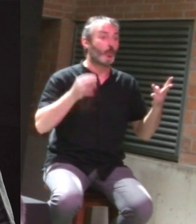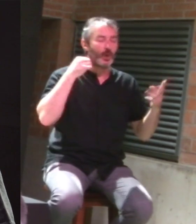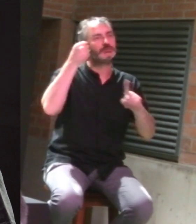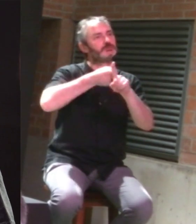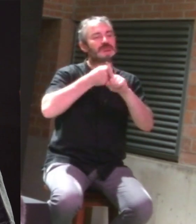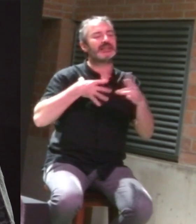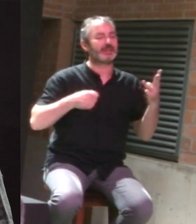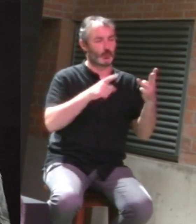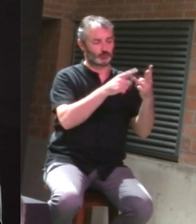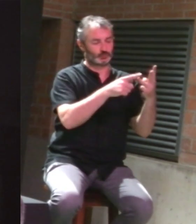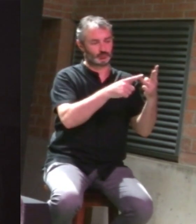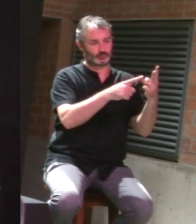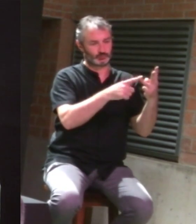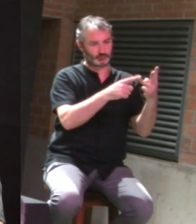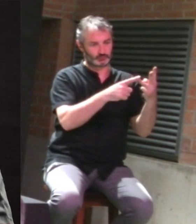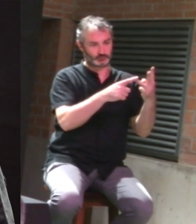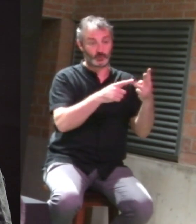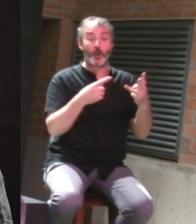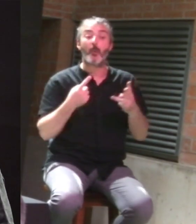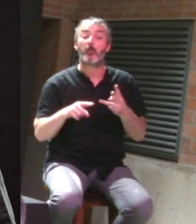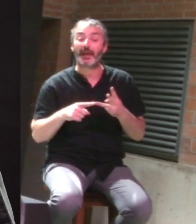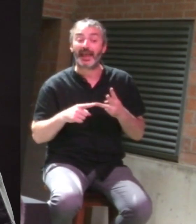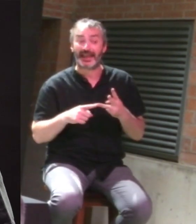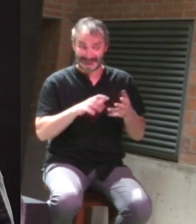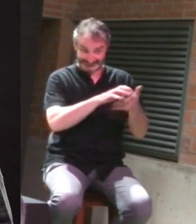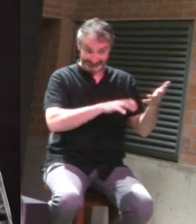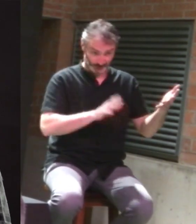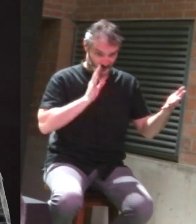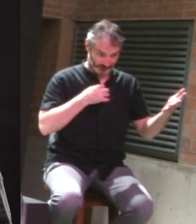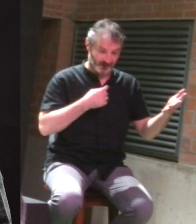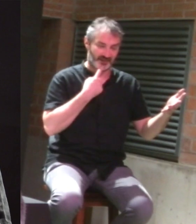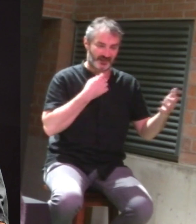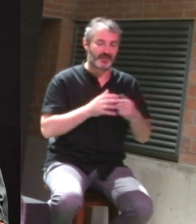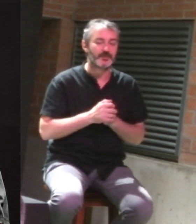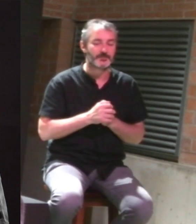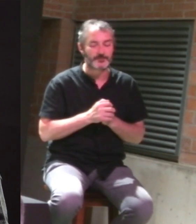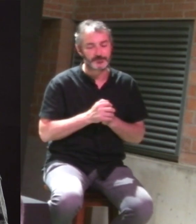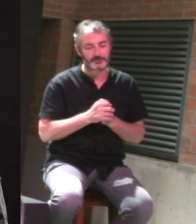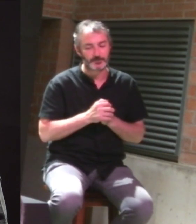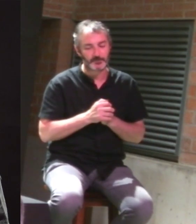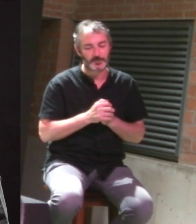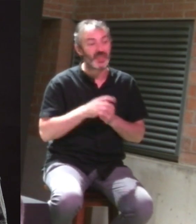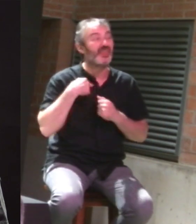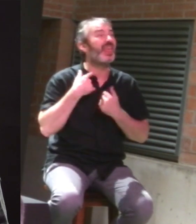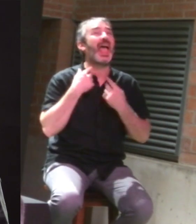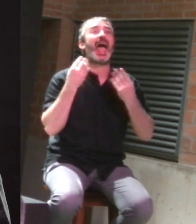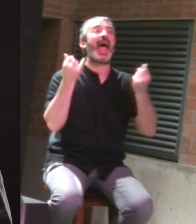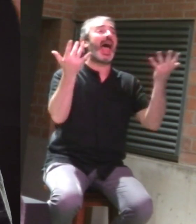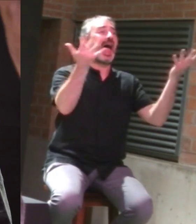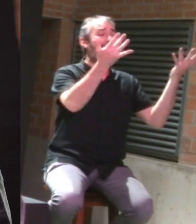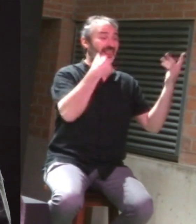tema, ya que, dice el texto, el enrarecido y mortificante aire de